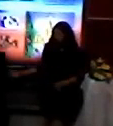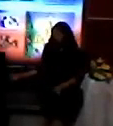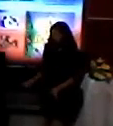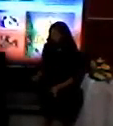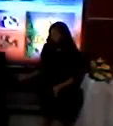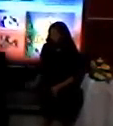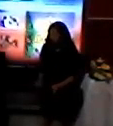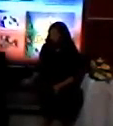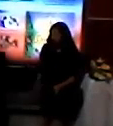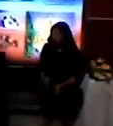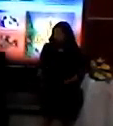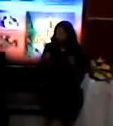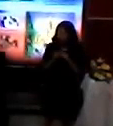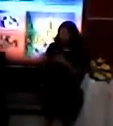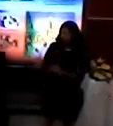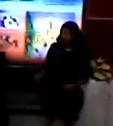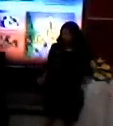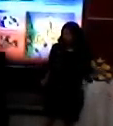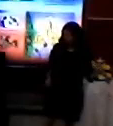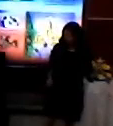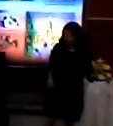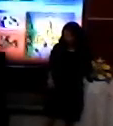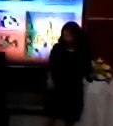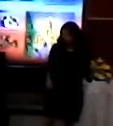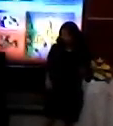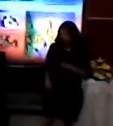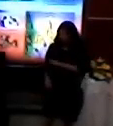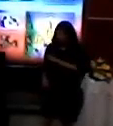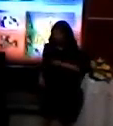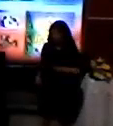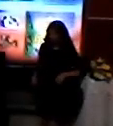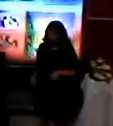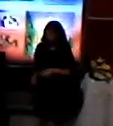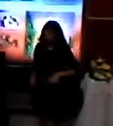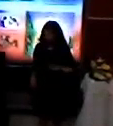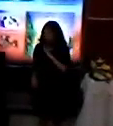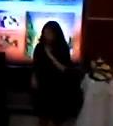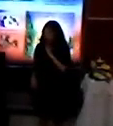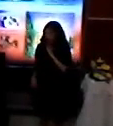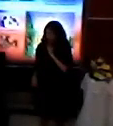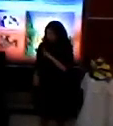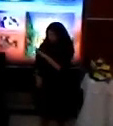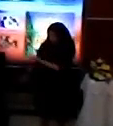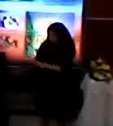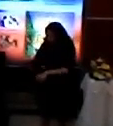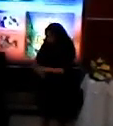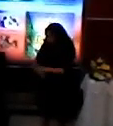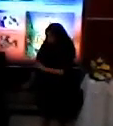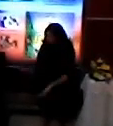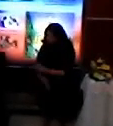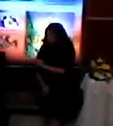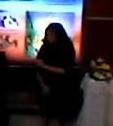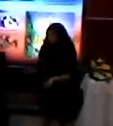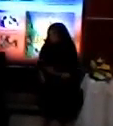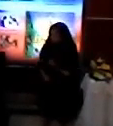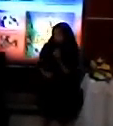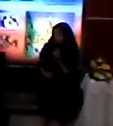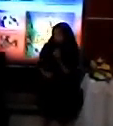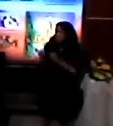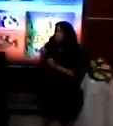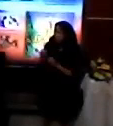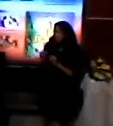su tienda. Y los hijos de Israel lo hicieron así, y recogieron unos más, otros